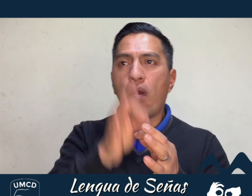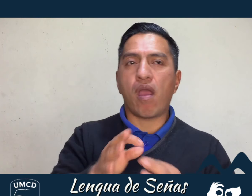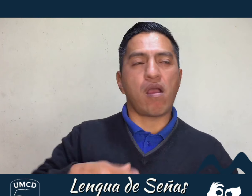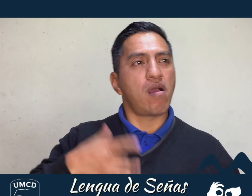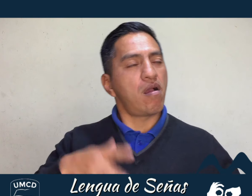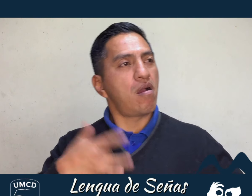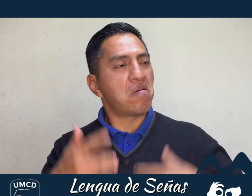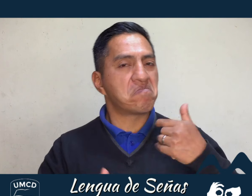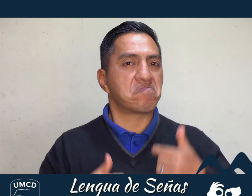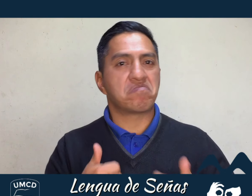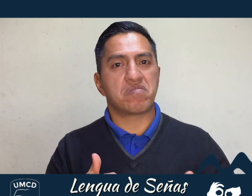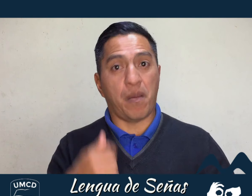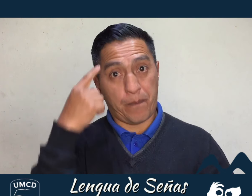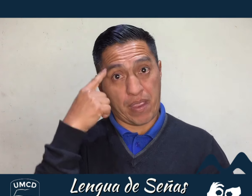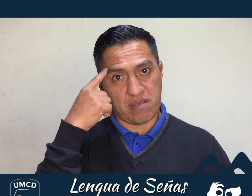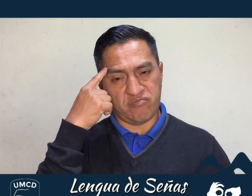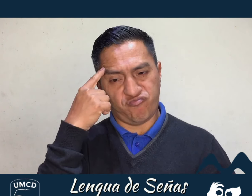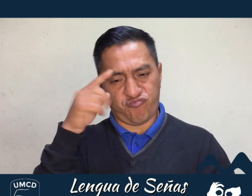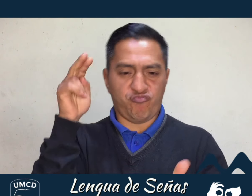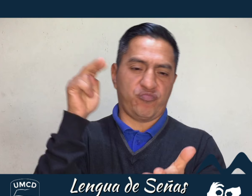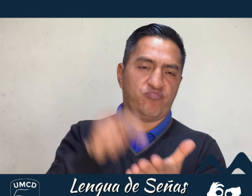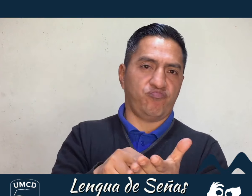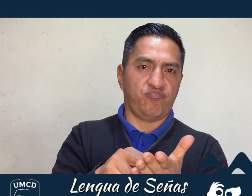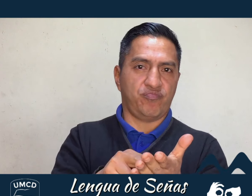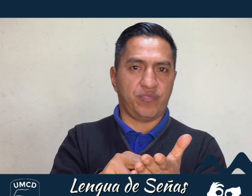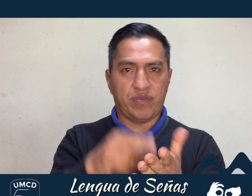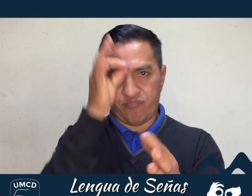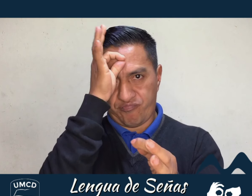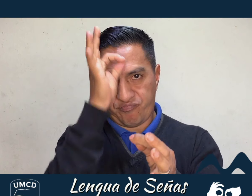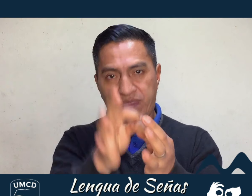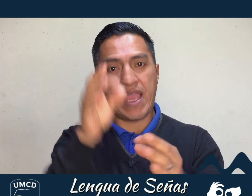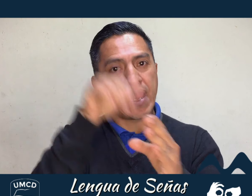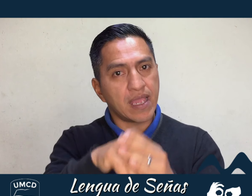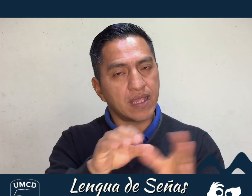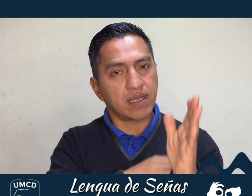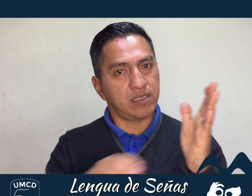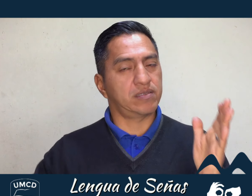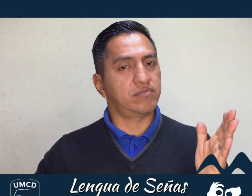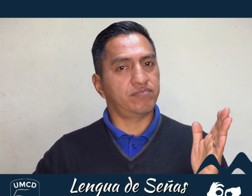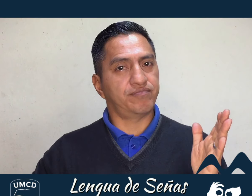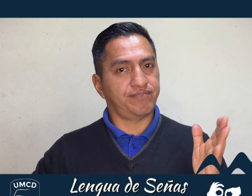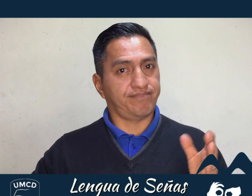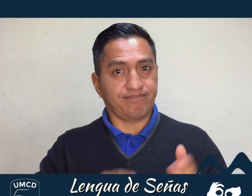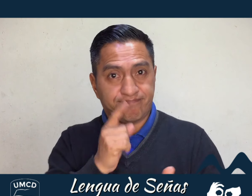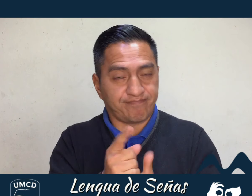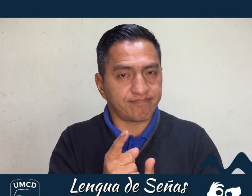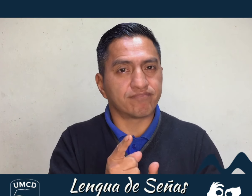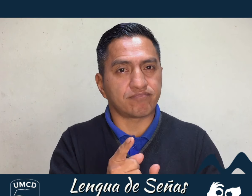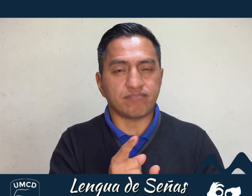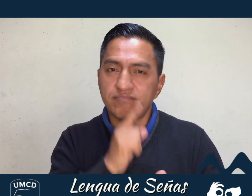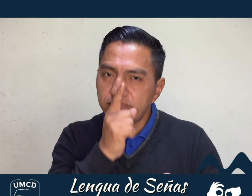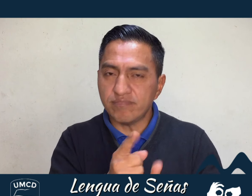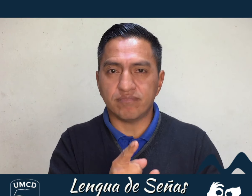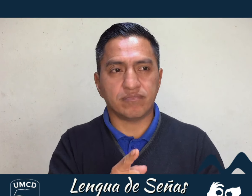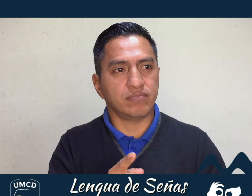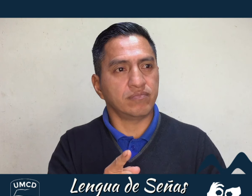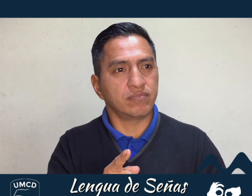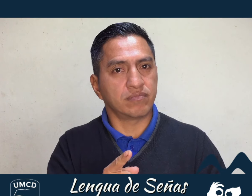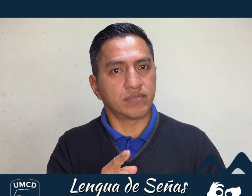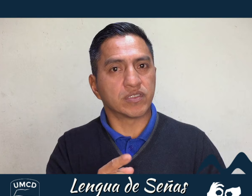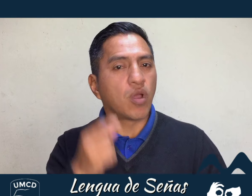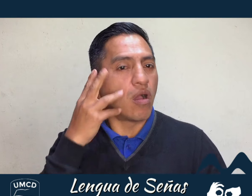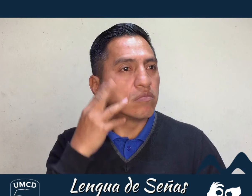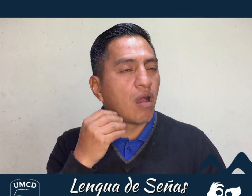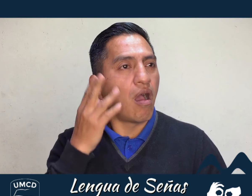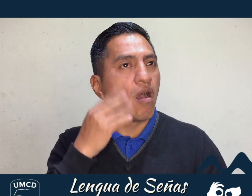que les hace pensar que están firmes en la fe de Cristo. Pero la verdad es que nuestras experiencias,